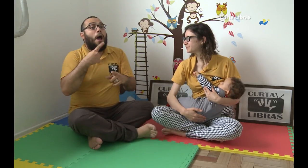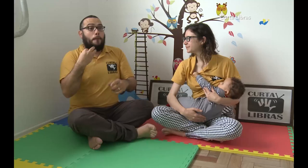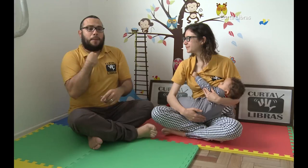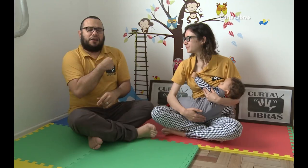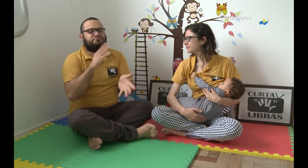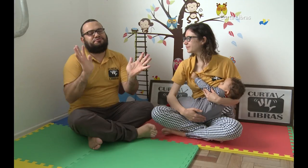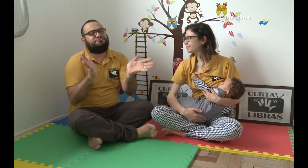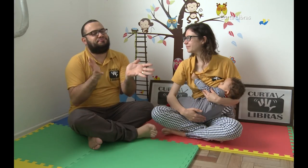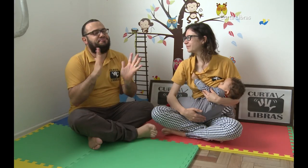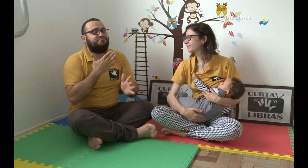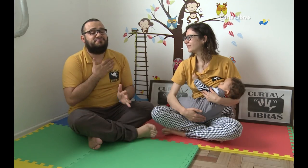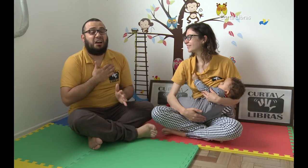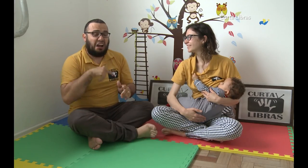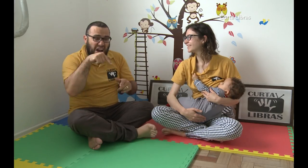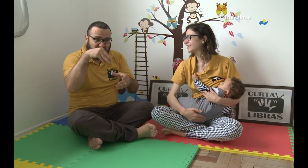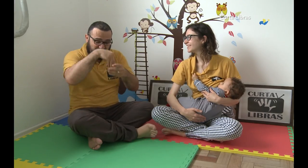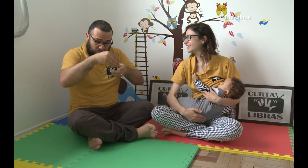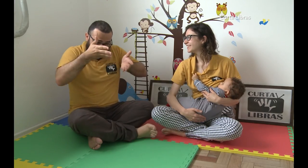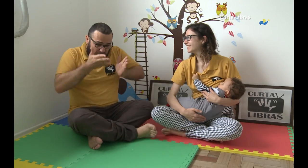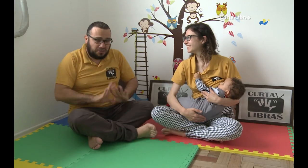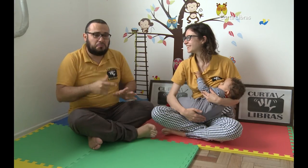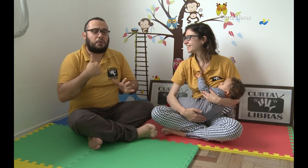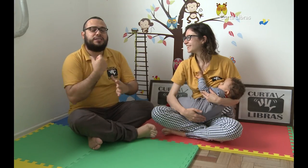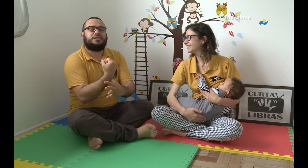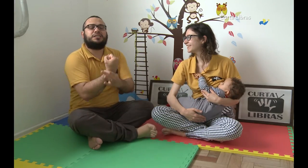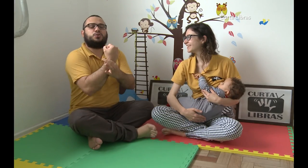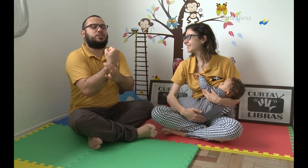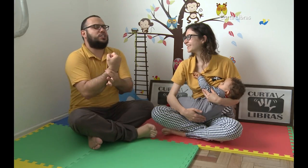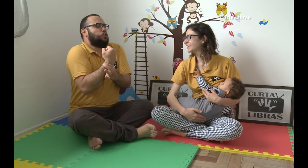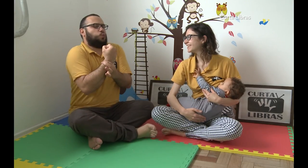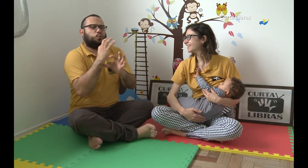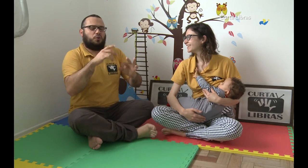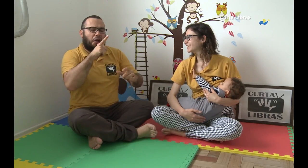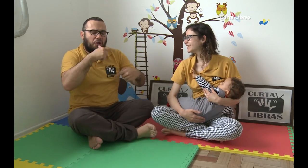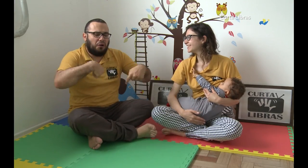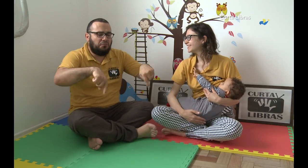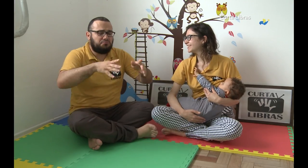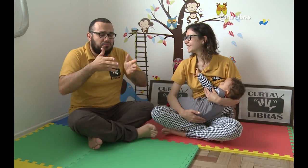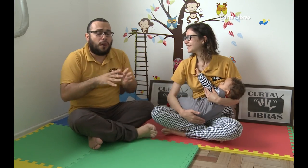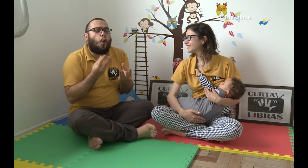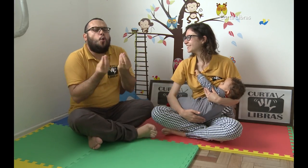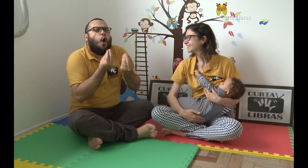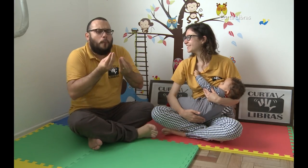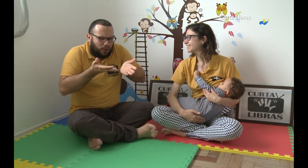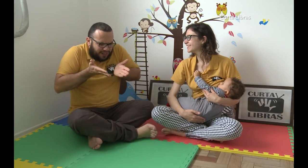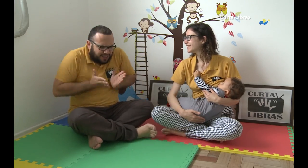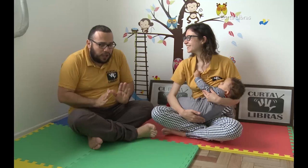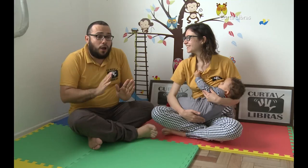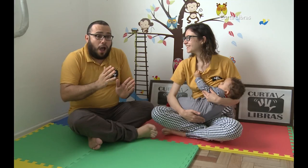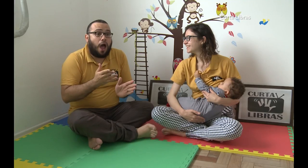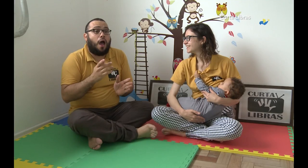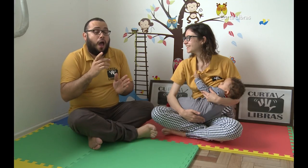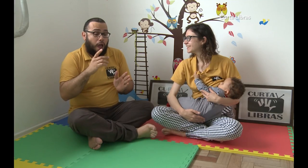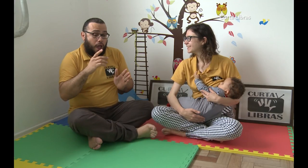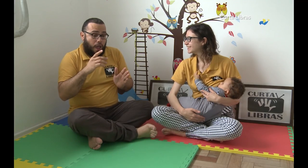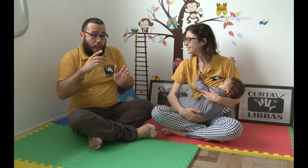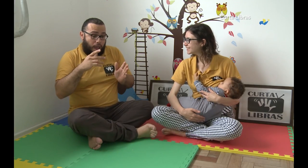intérpretes de Libras Durante as conversas Então na hora do parto Eu estava seguro Mas como ela